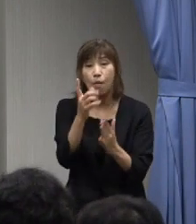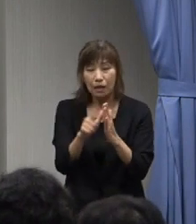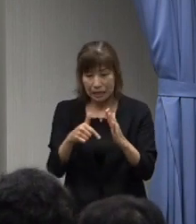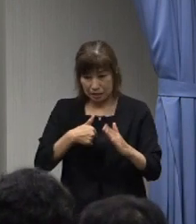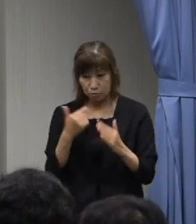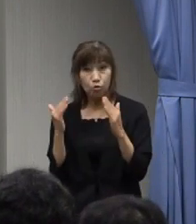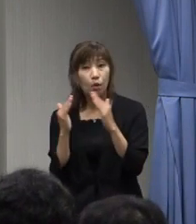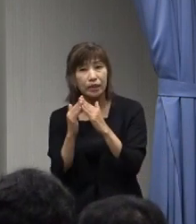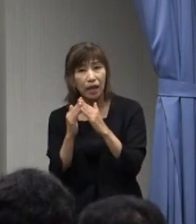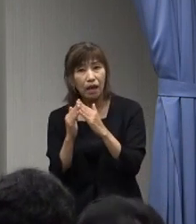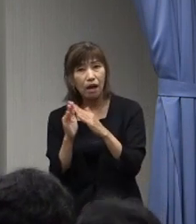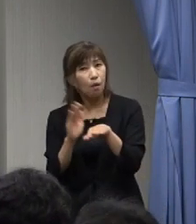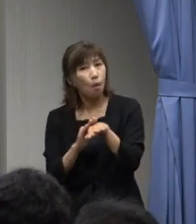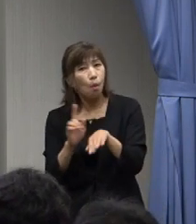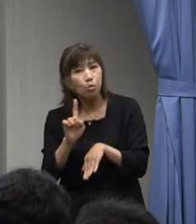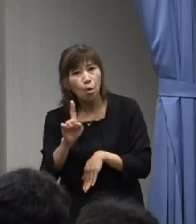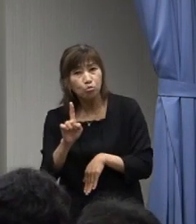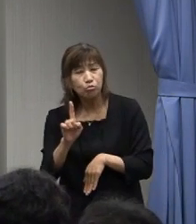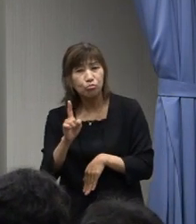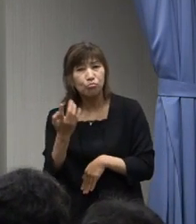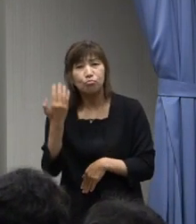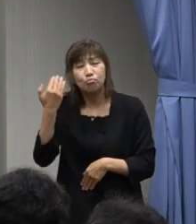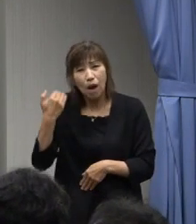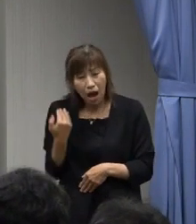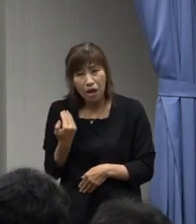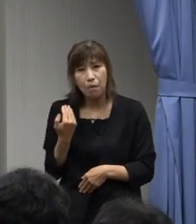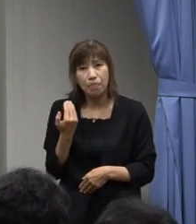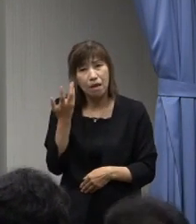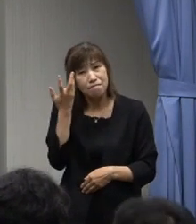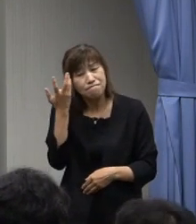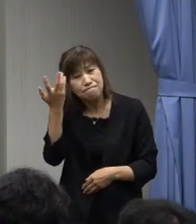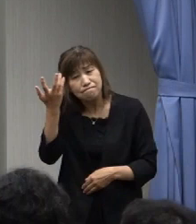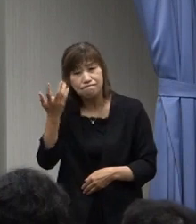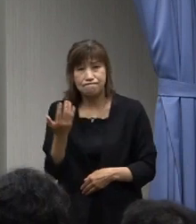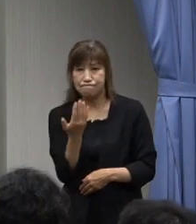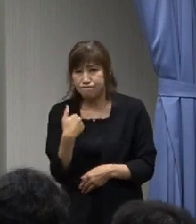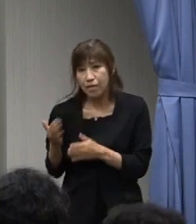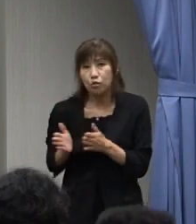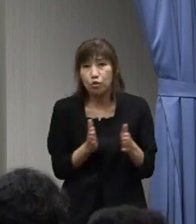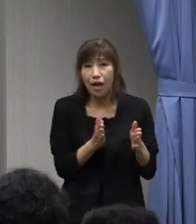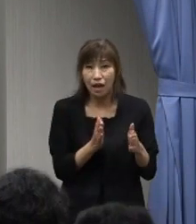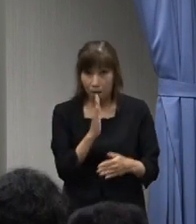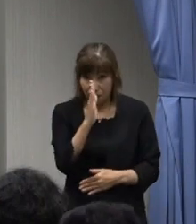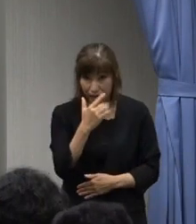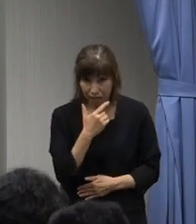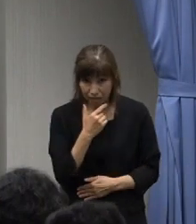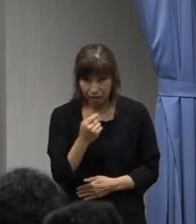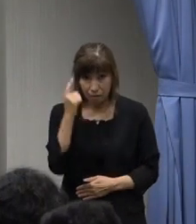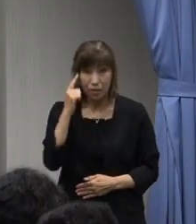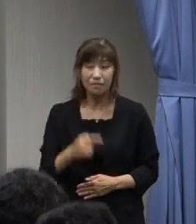ということのシミュレーションを、事前の備えをお願いいたします。